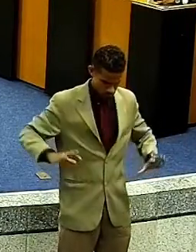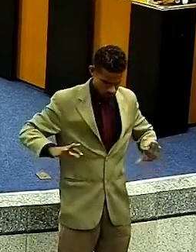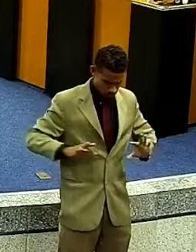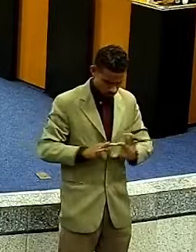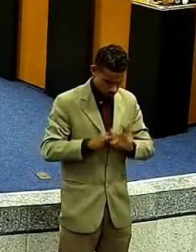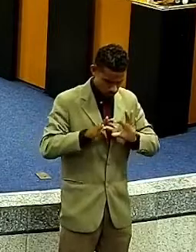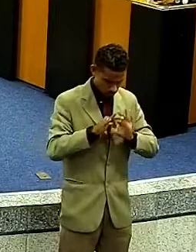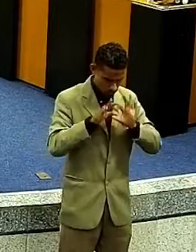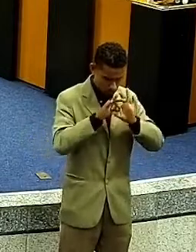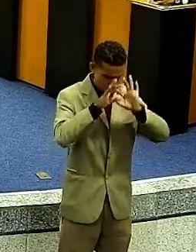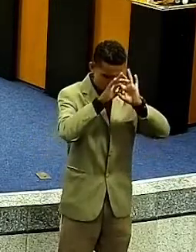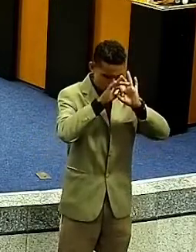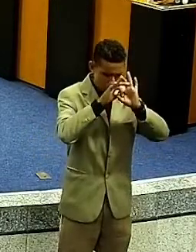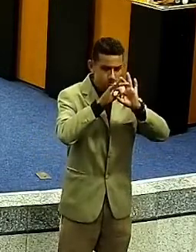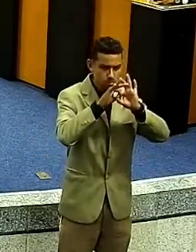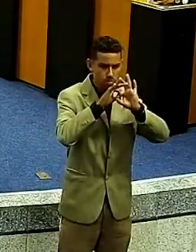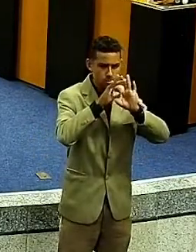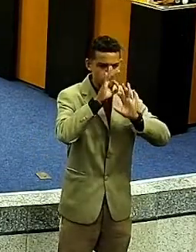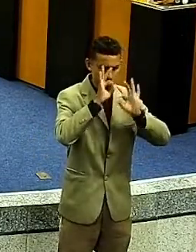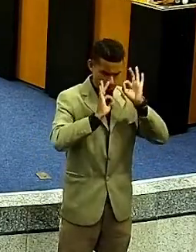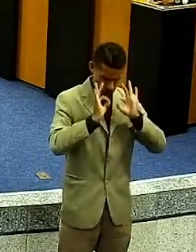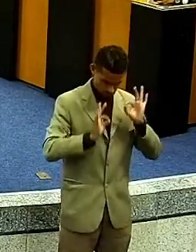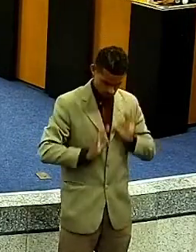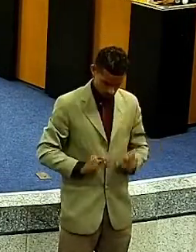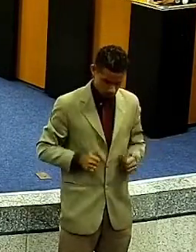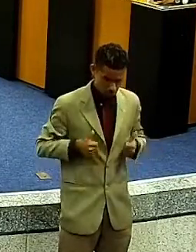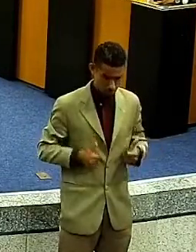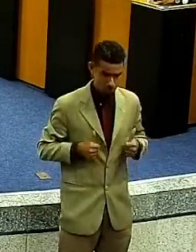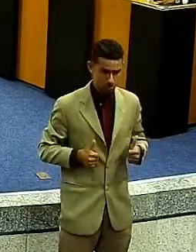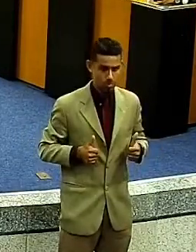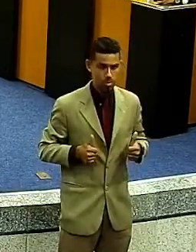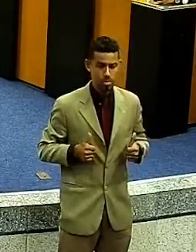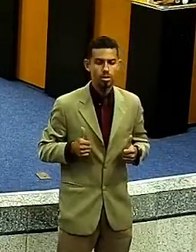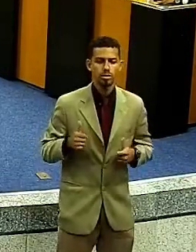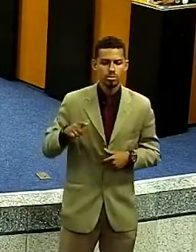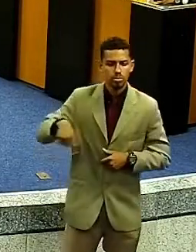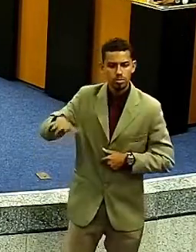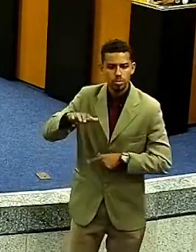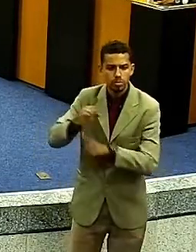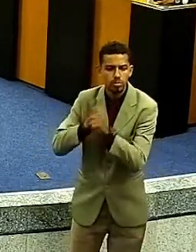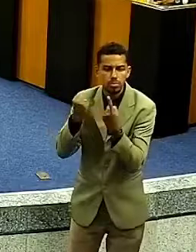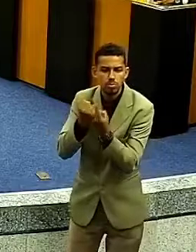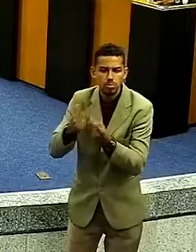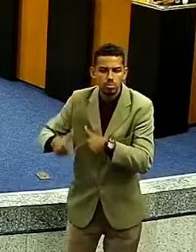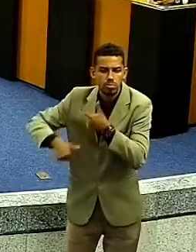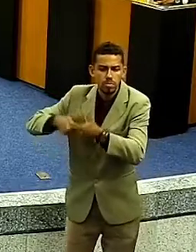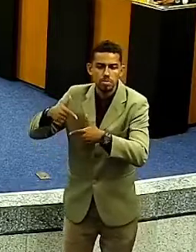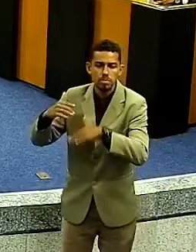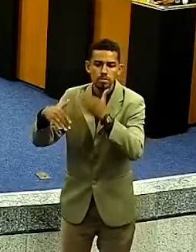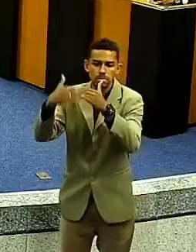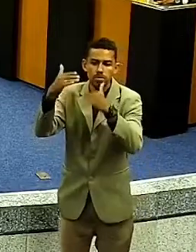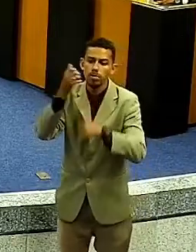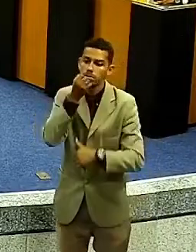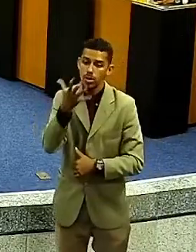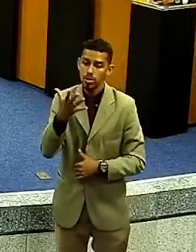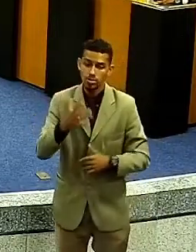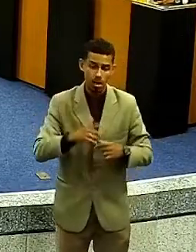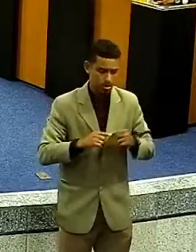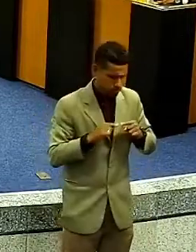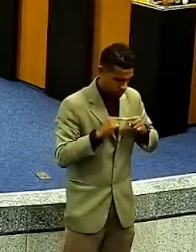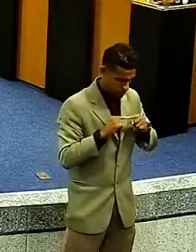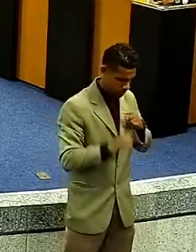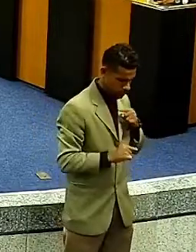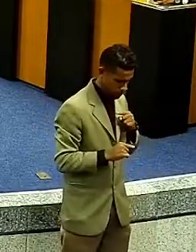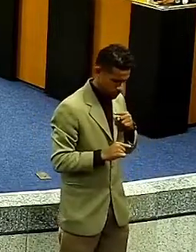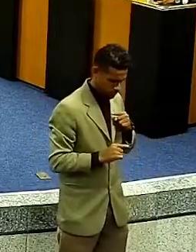desempenhar bem o seu papel a sociedade vai bem mas quando um